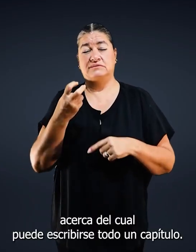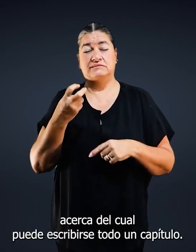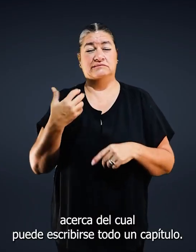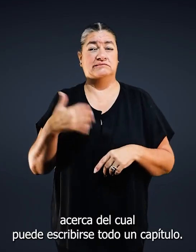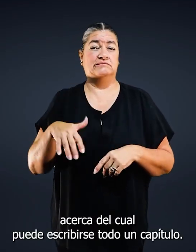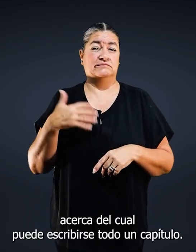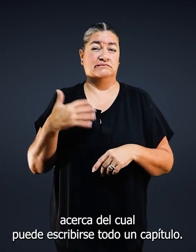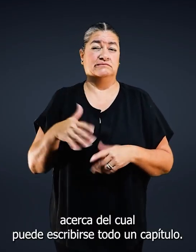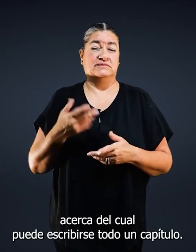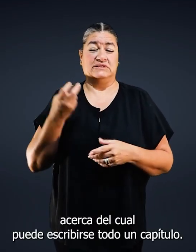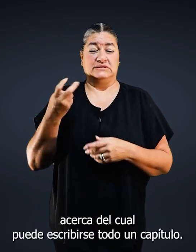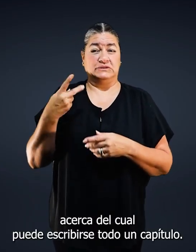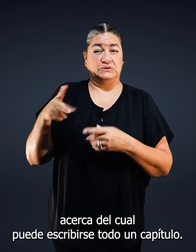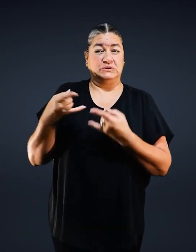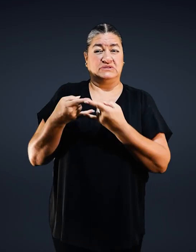puede escribirse todo un capítulo.